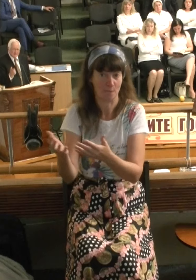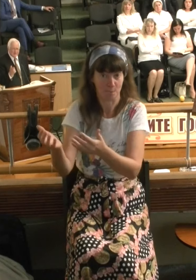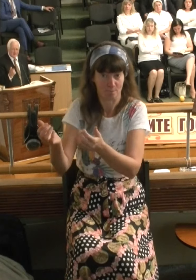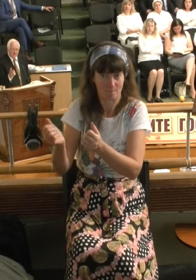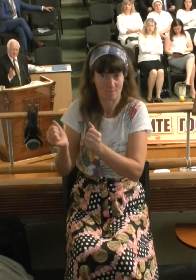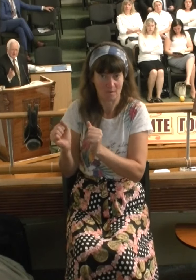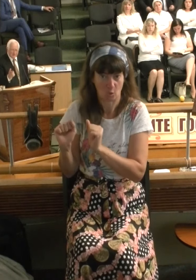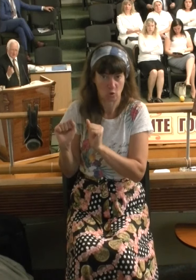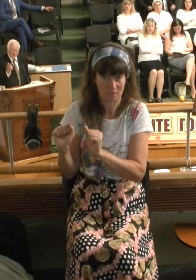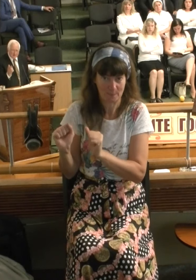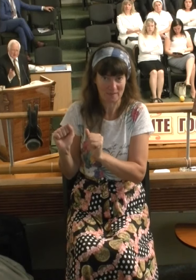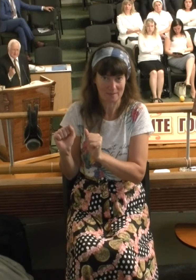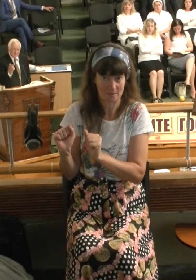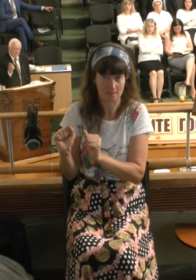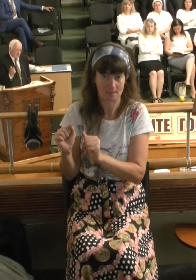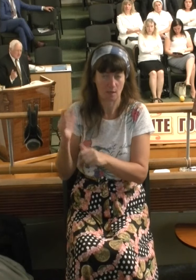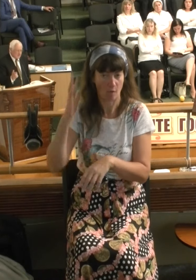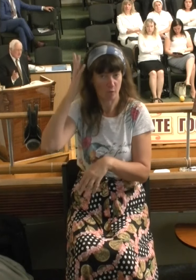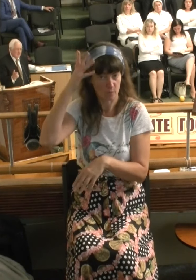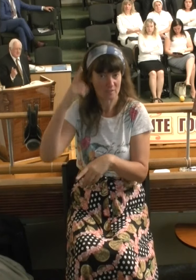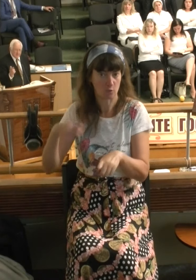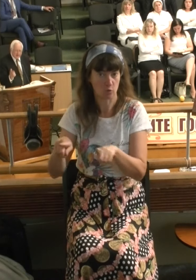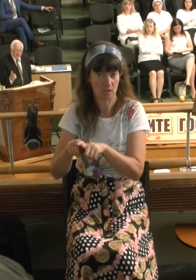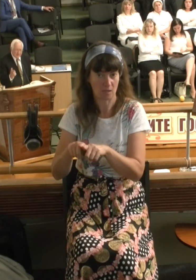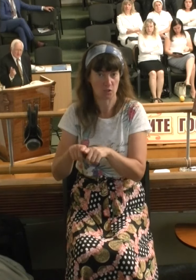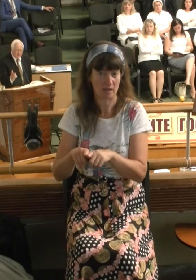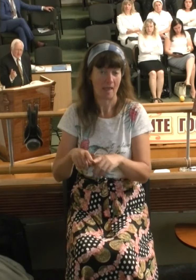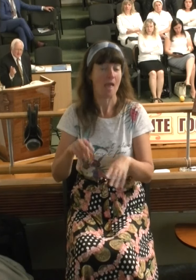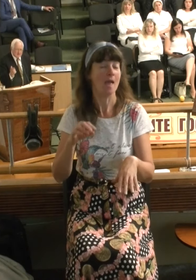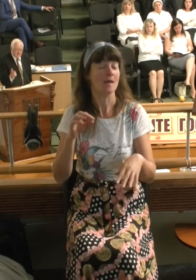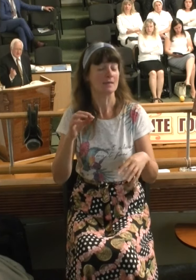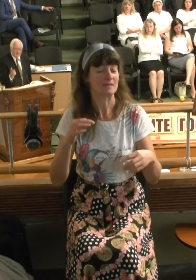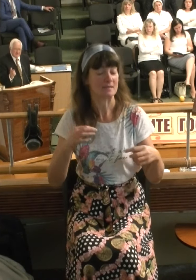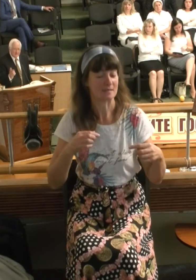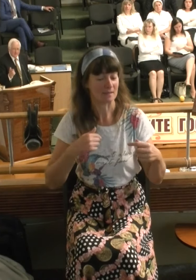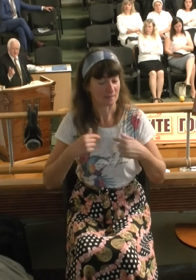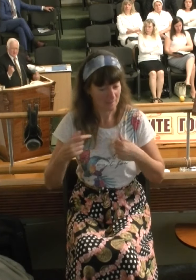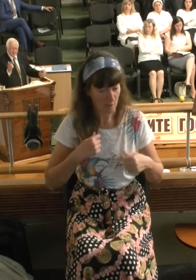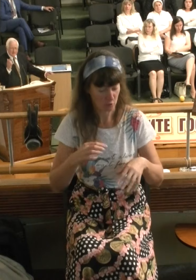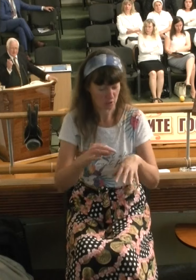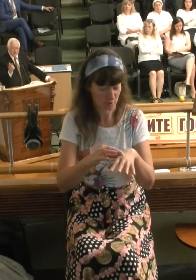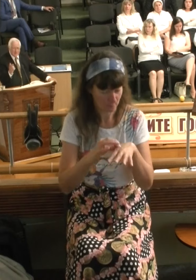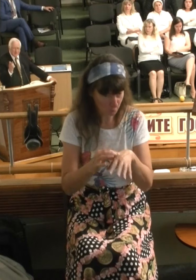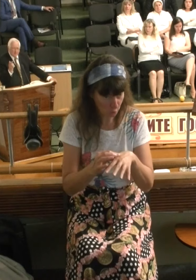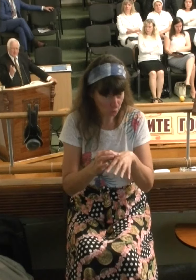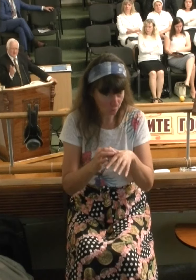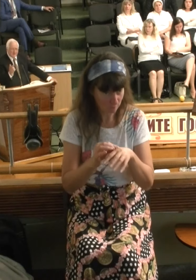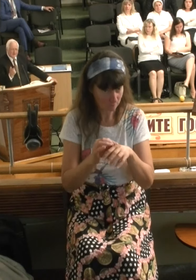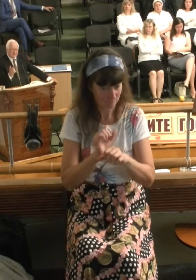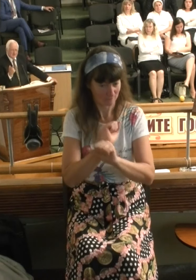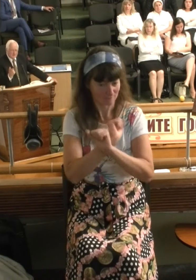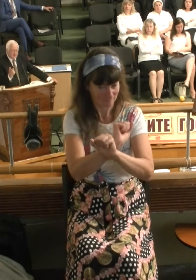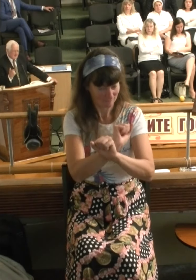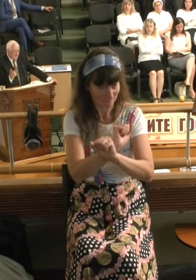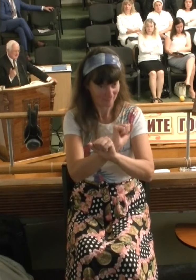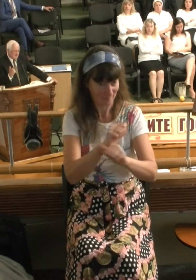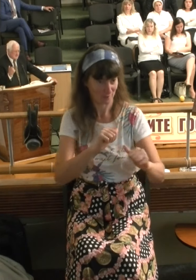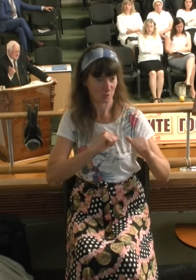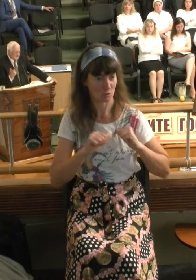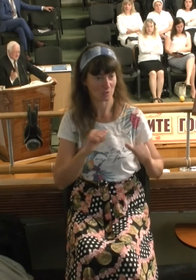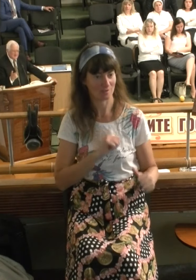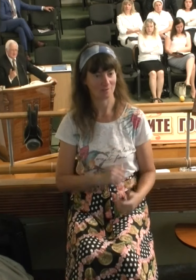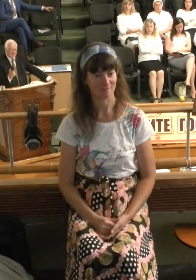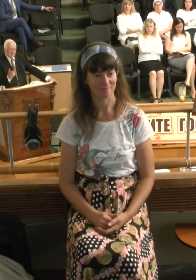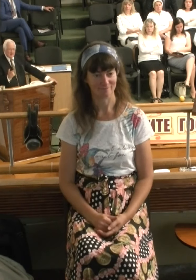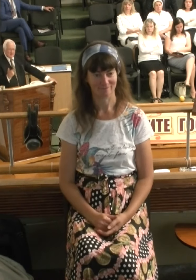же мыслью, ибо страдающий плотью перестает грешить. Чтобы остальное его плоти время жить уже не